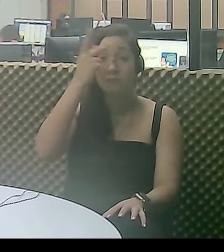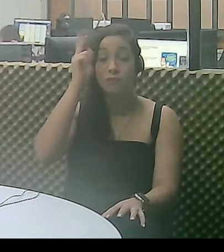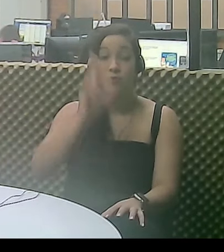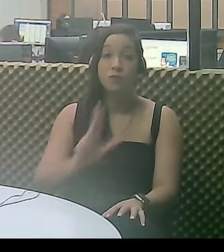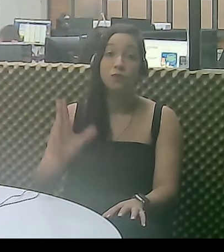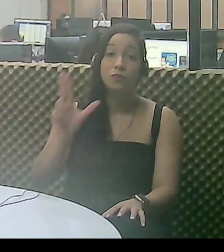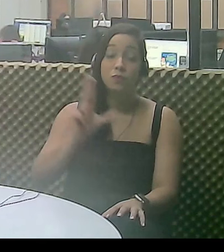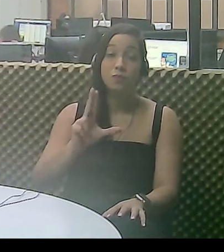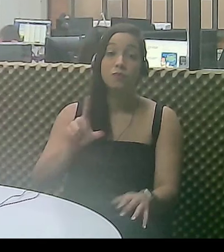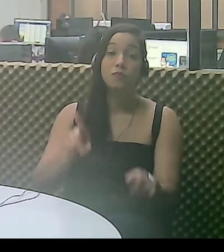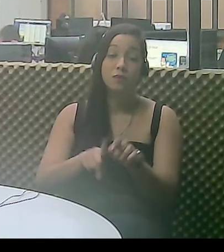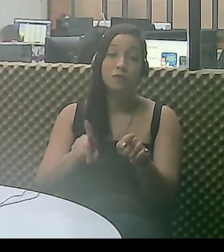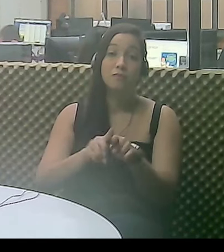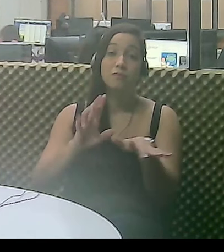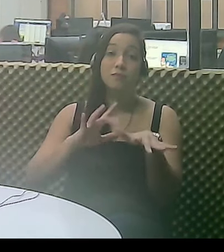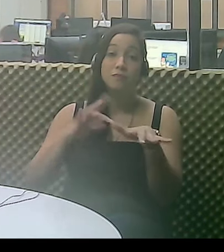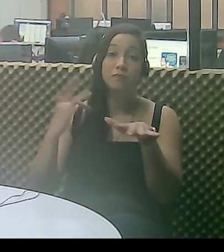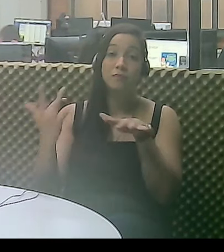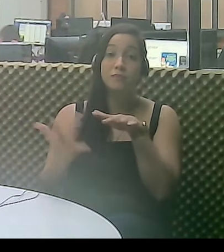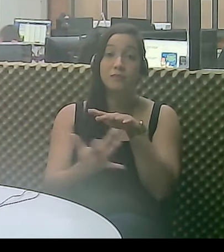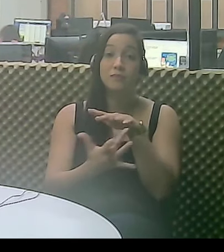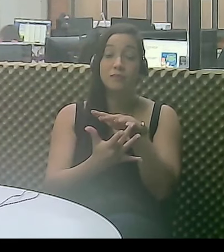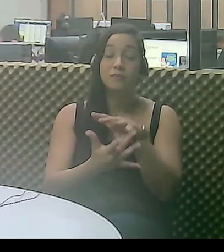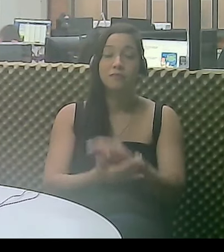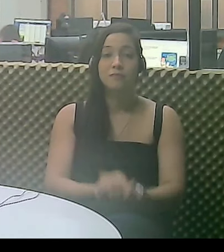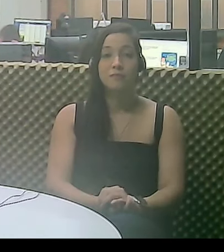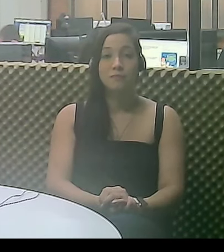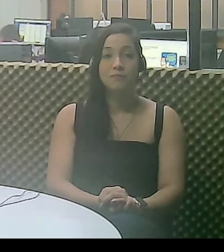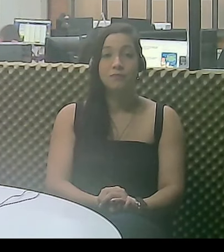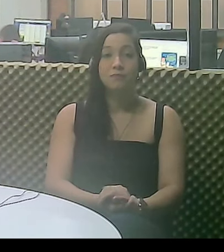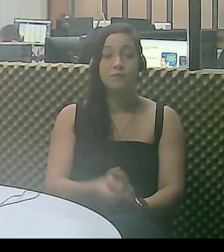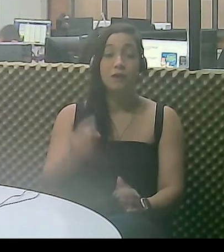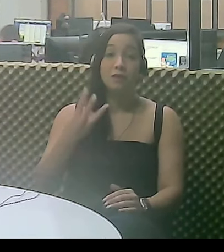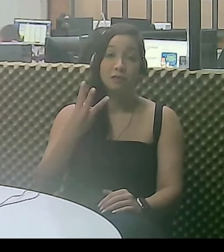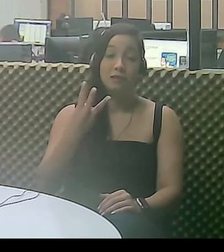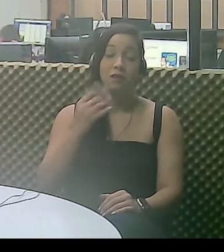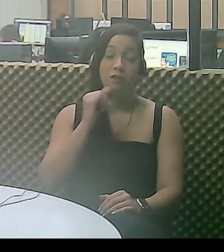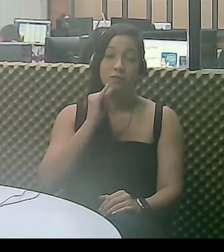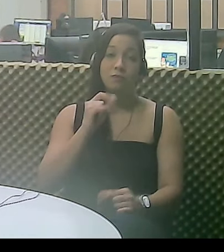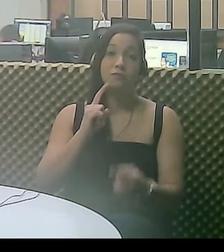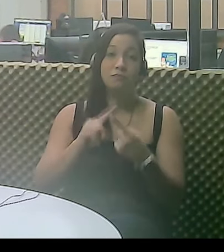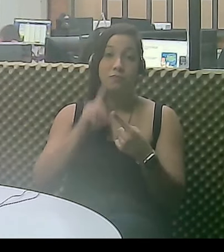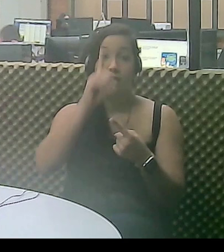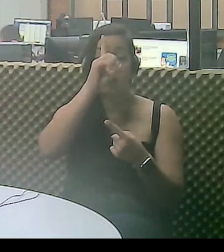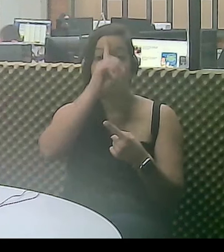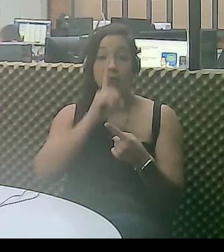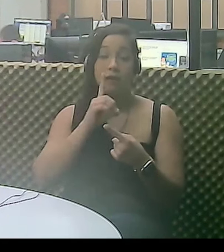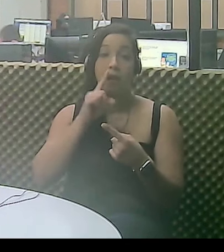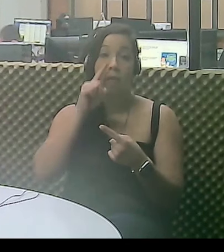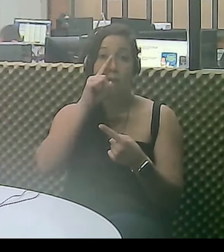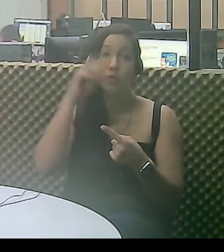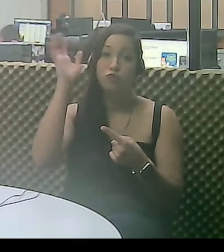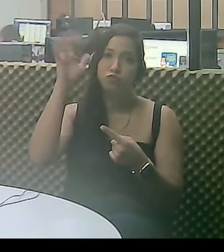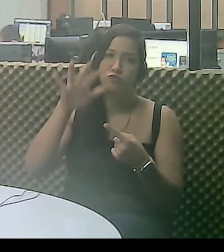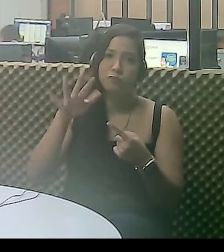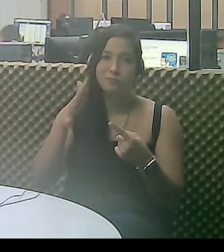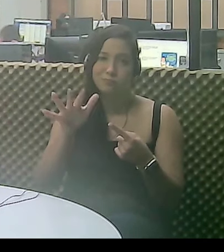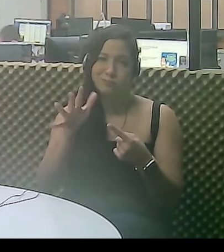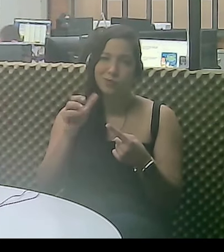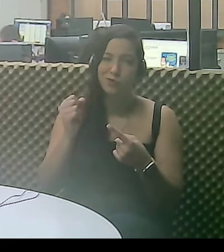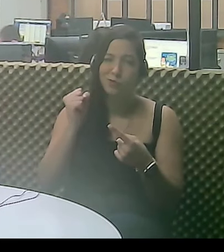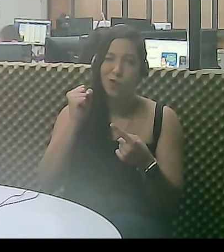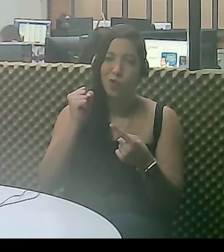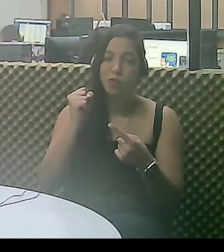Uberlândia e pelas redes sociais. Há três níveis de alerta. Amarelo, para risco de chuva de moderada a